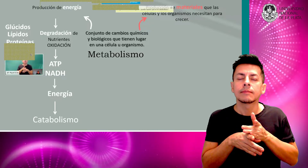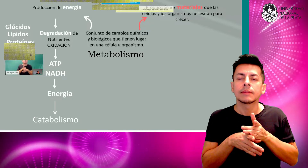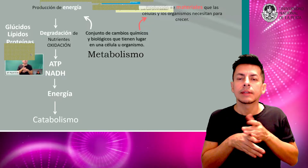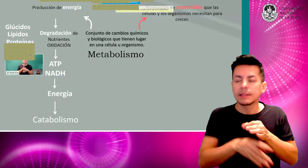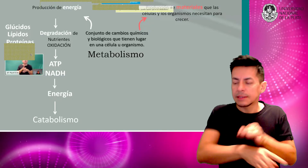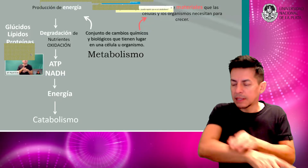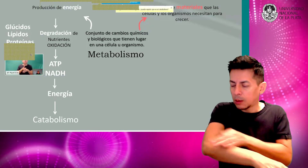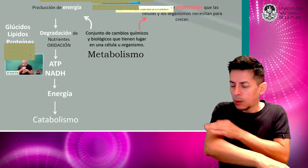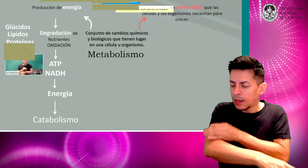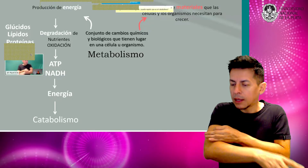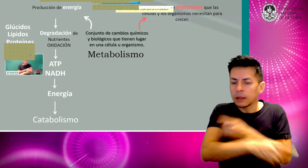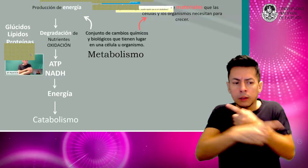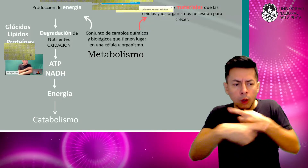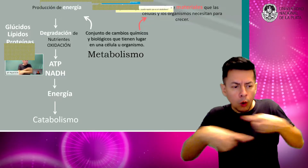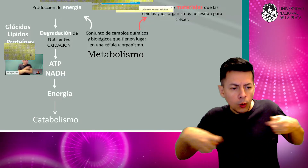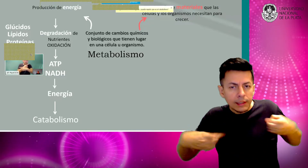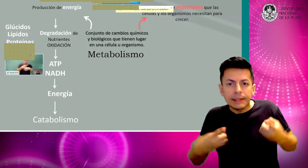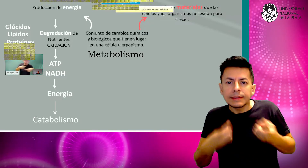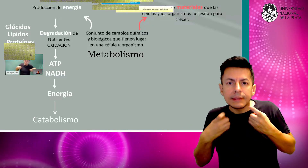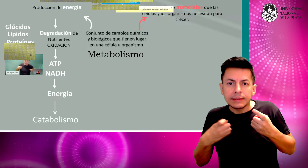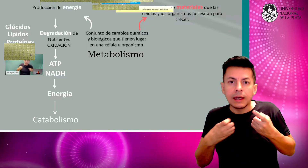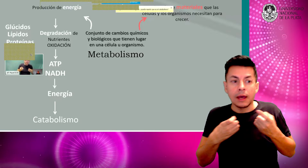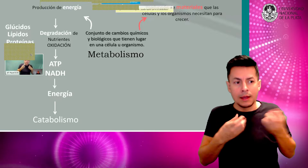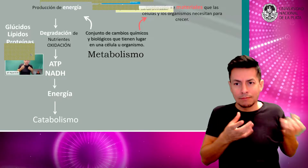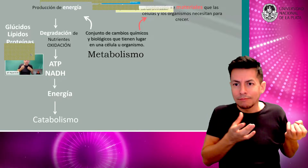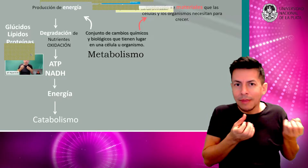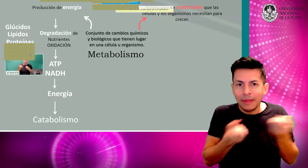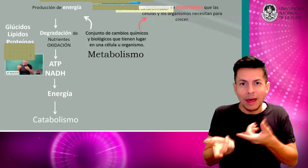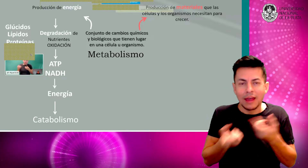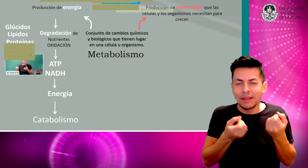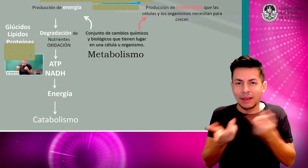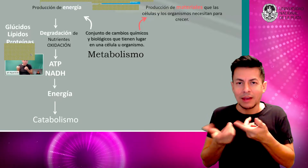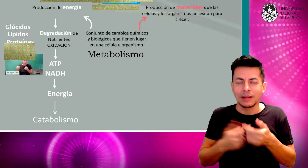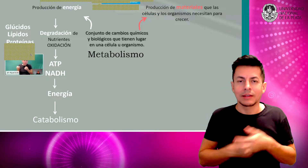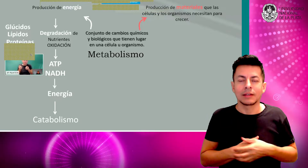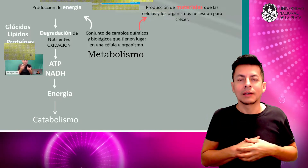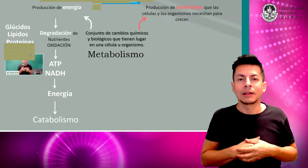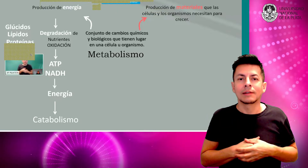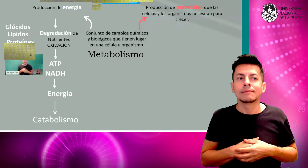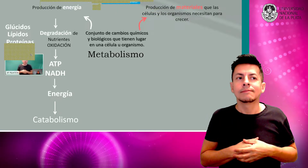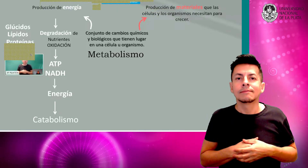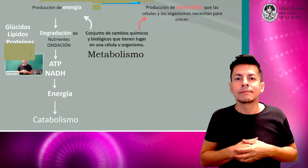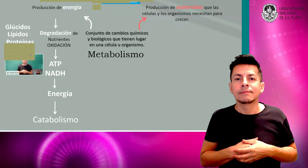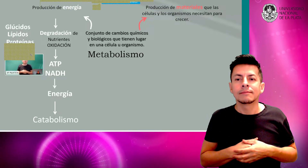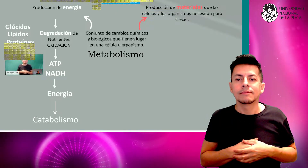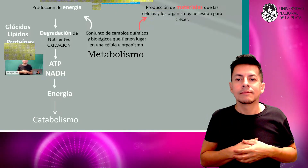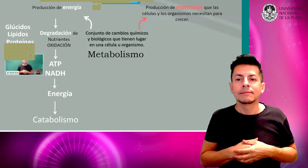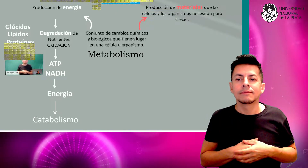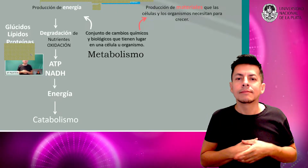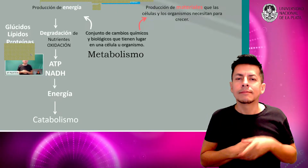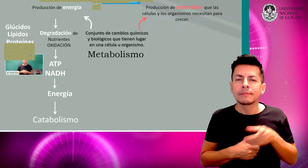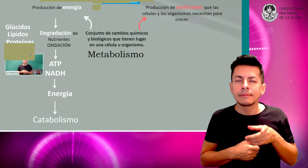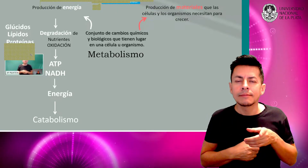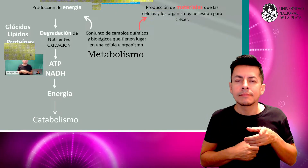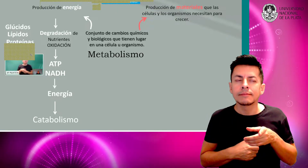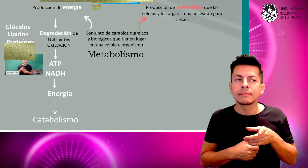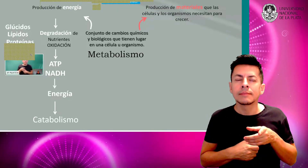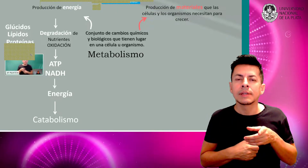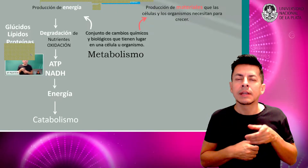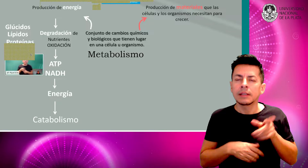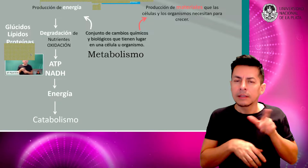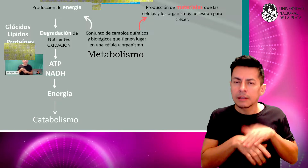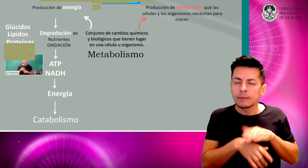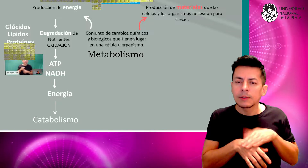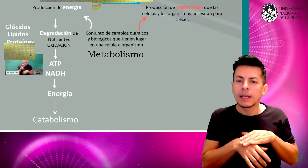organismos necesitan para crecer. Es decir, se encarga de formar la estructura, ¿sí? Los componentes de